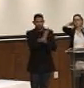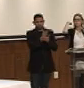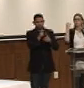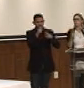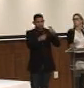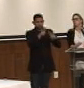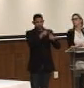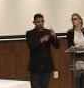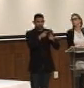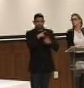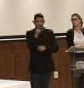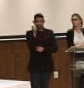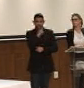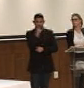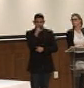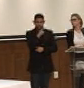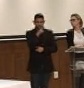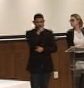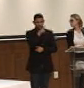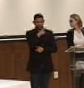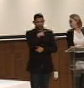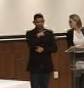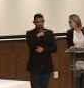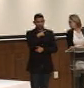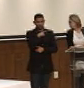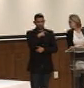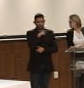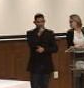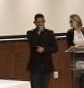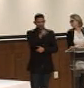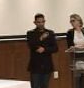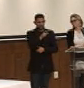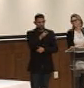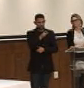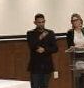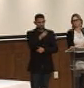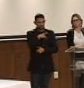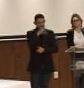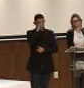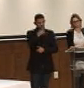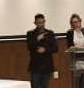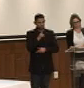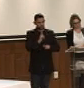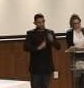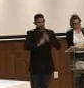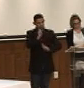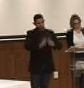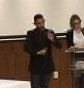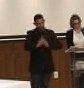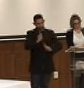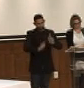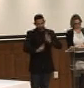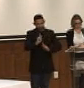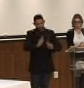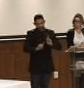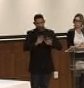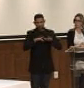determinadas inverdades a respeito da minha gestão.